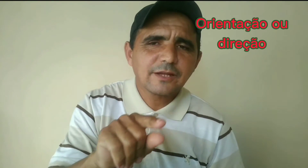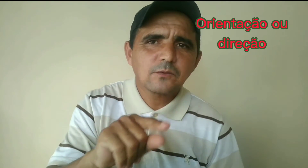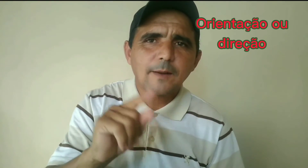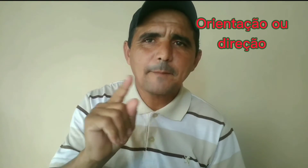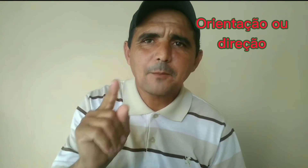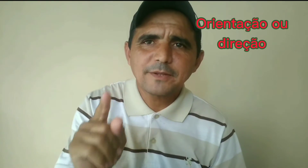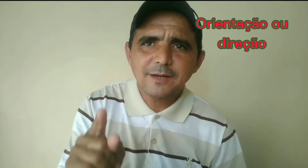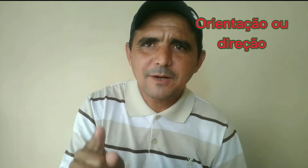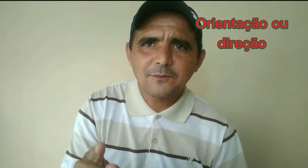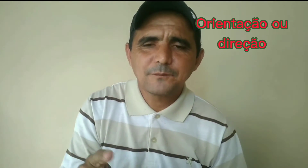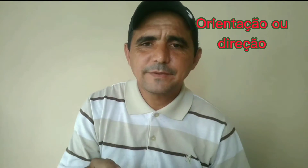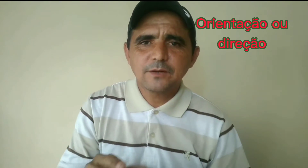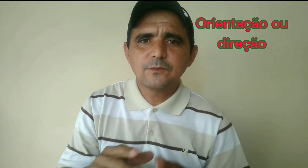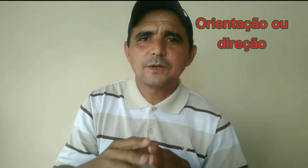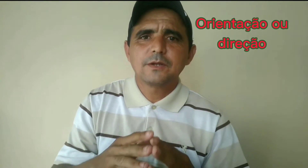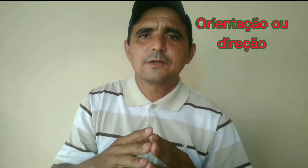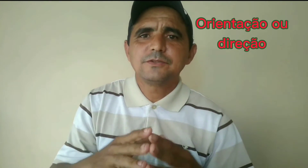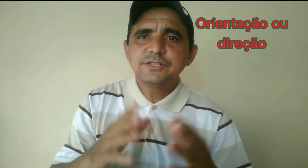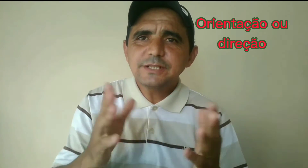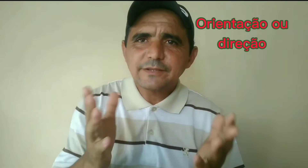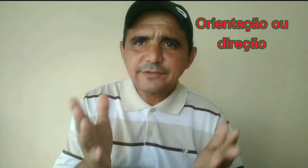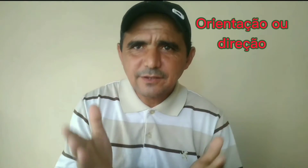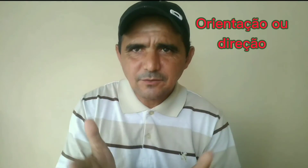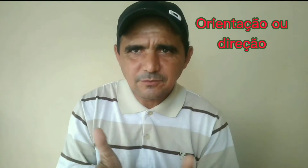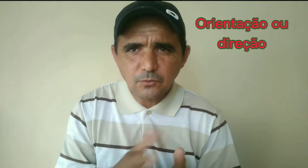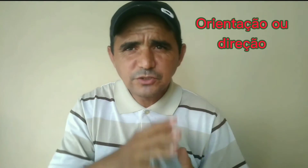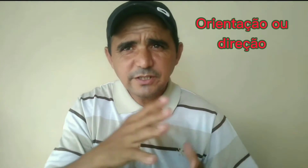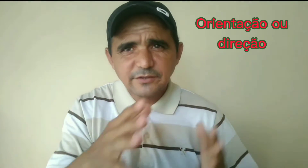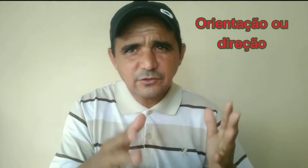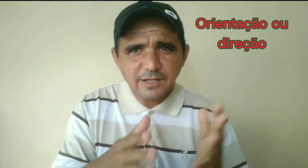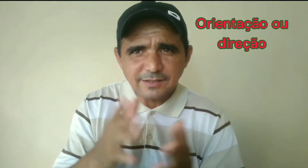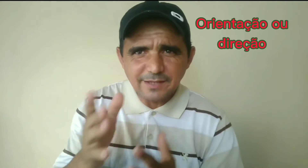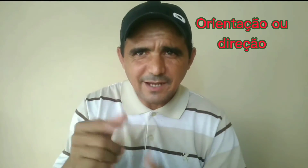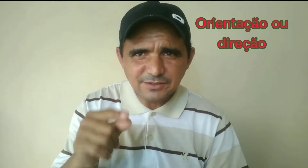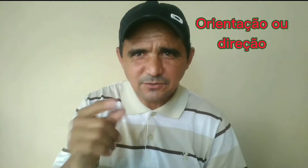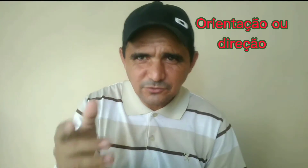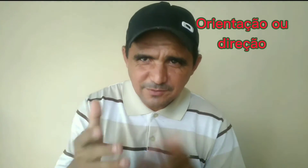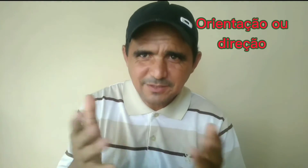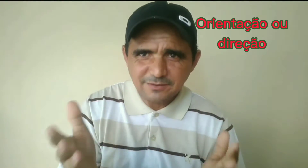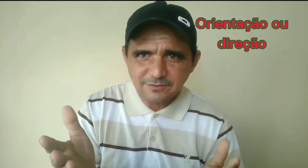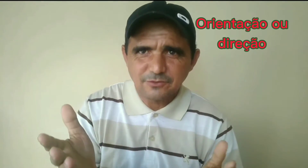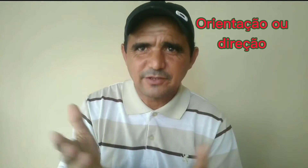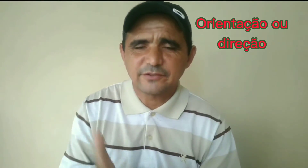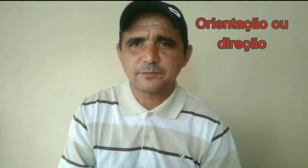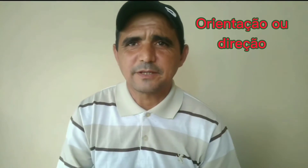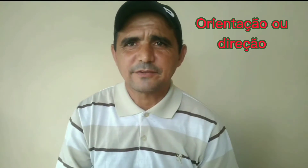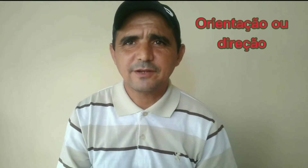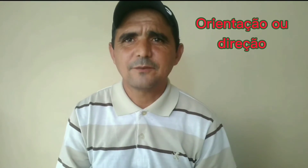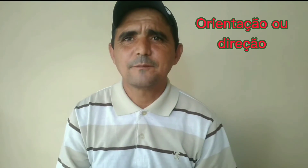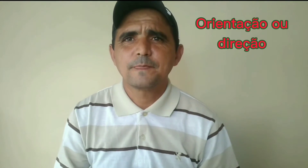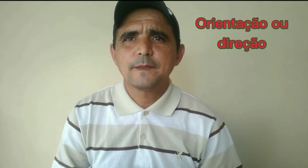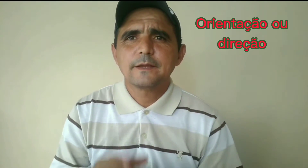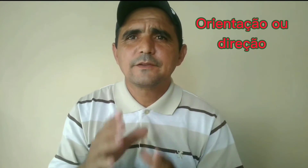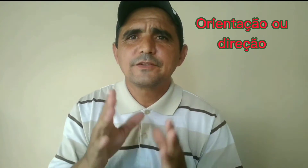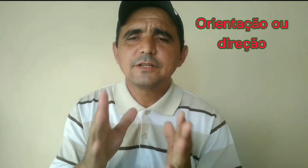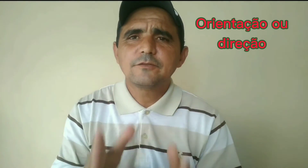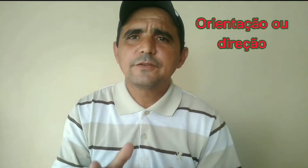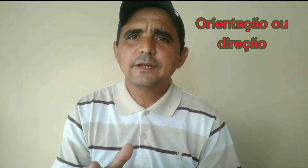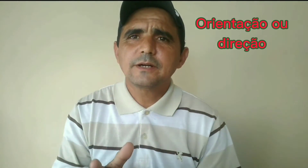relacionados com a palma da mão. Então, direção ou direcionalidade, alguns também usam essa expressão,